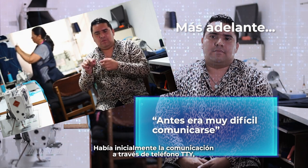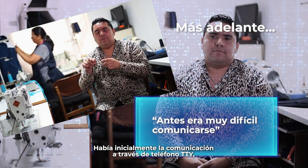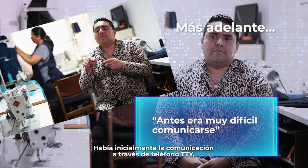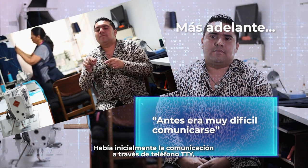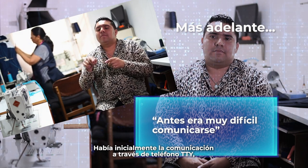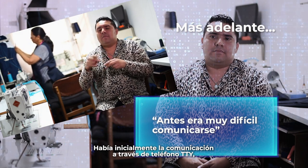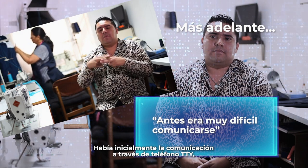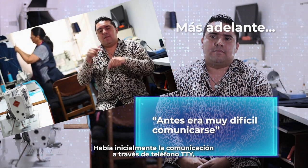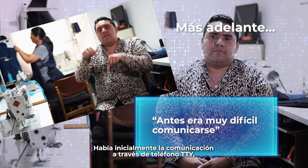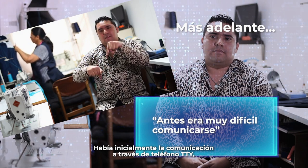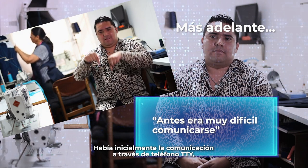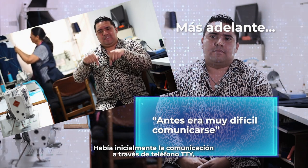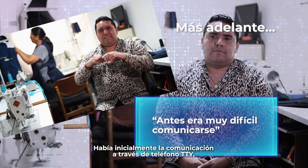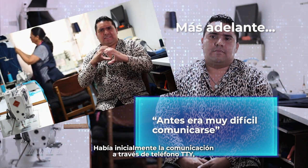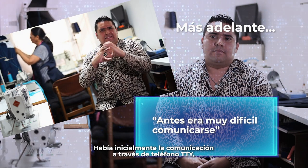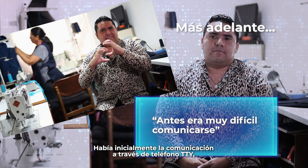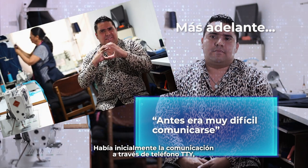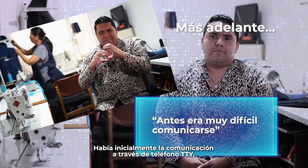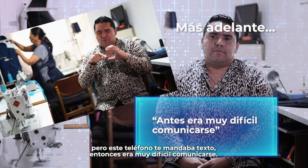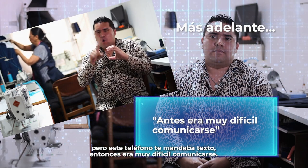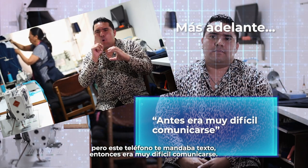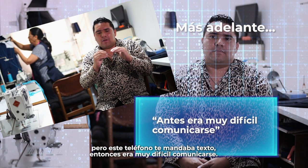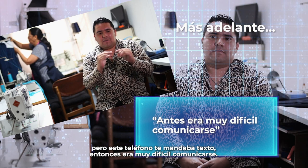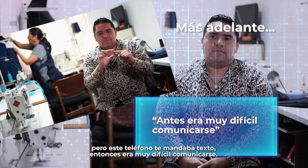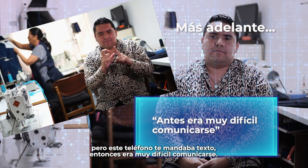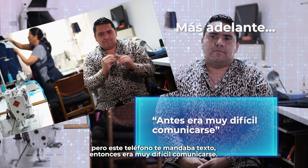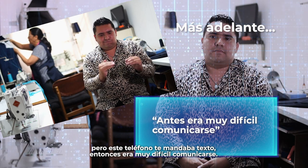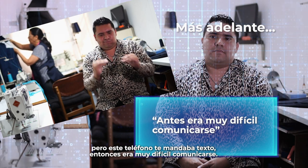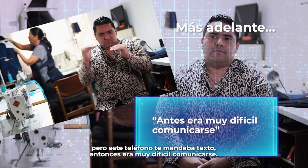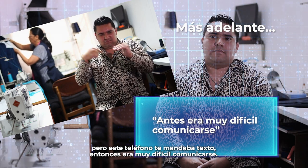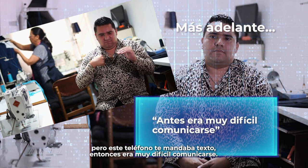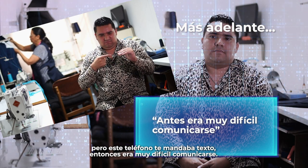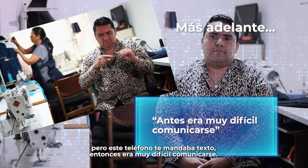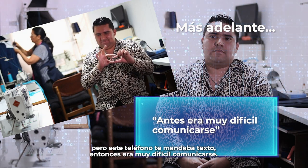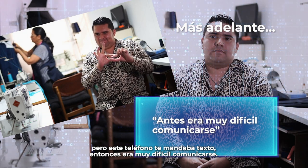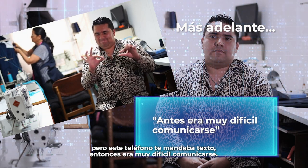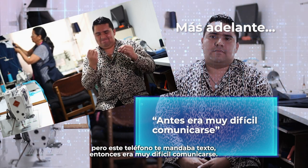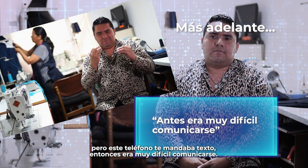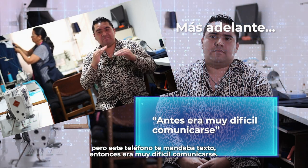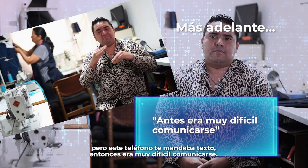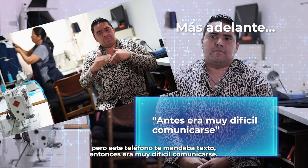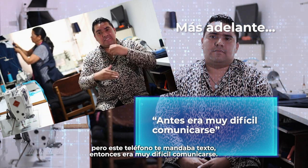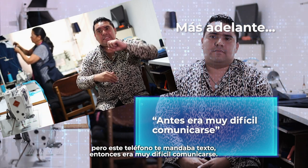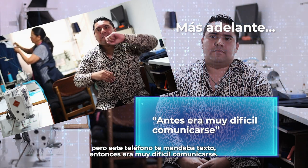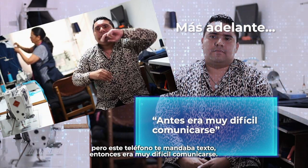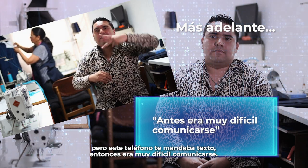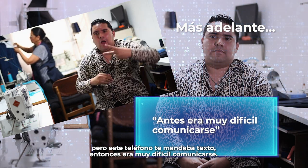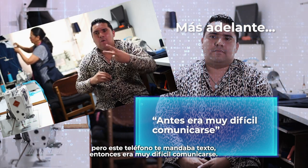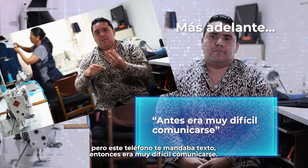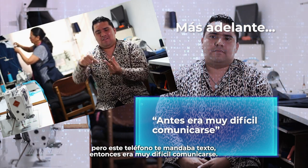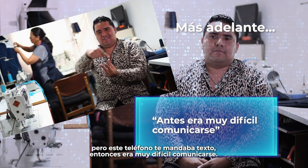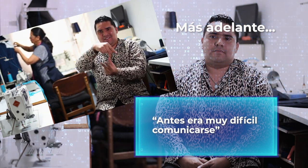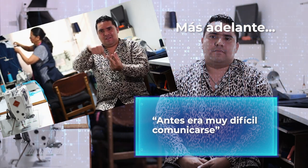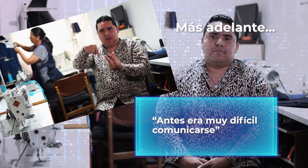través de teléfono TTY, pero este teléfono te mandaba texto, entonces era muy difícil comunicarse.